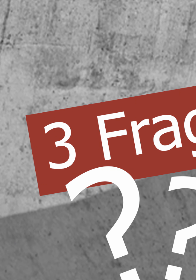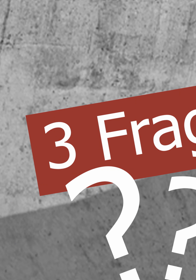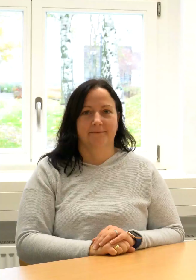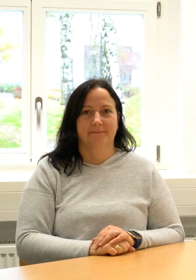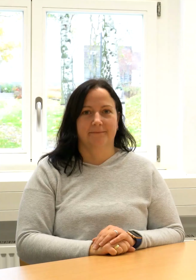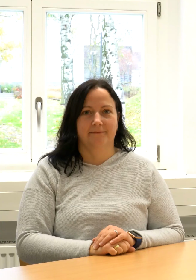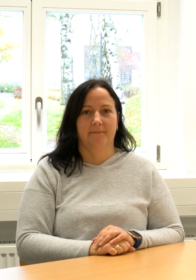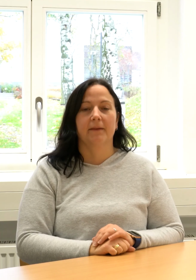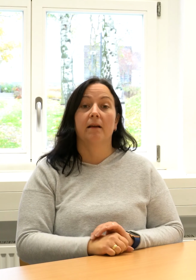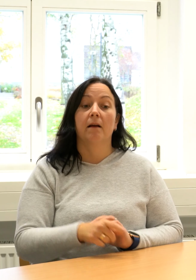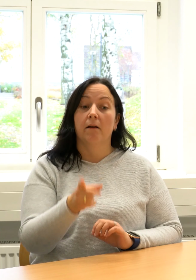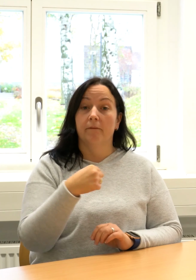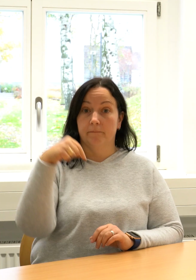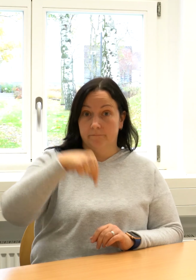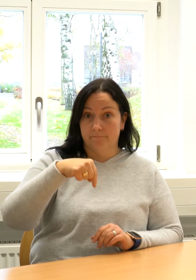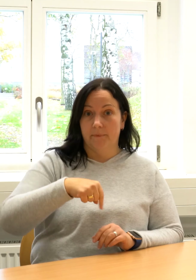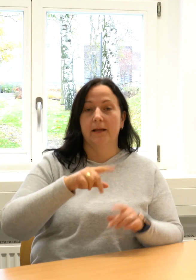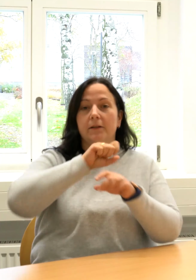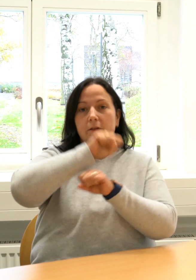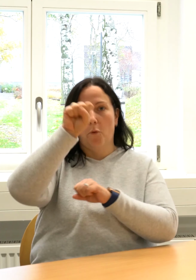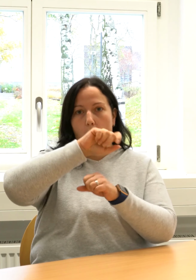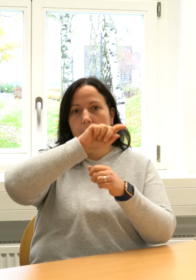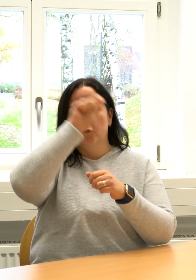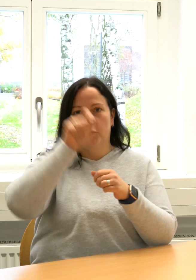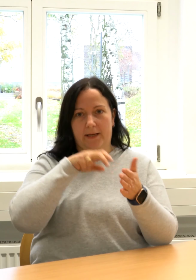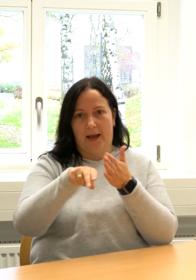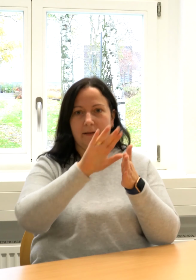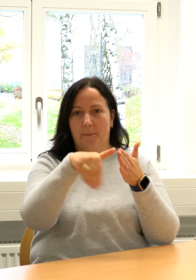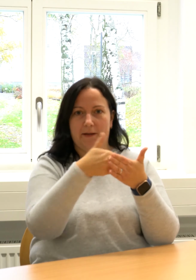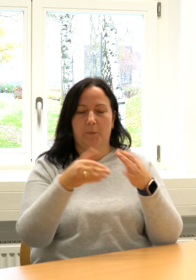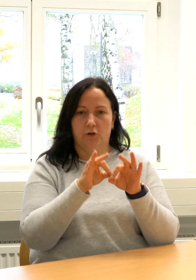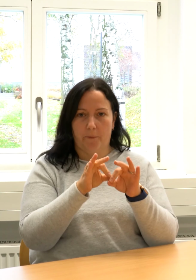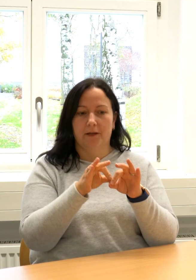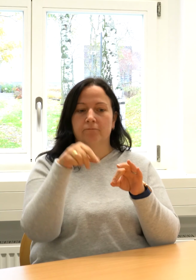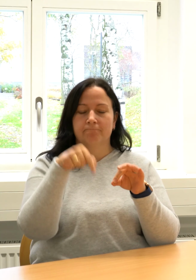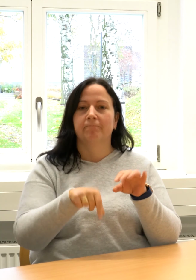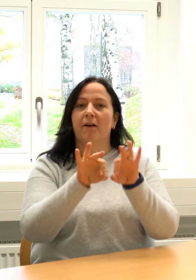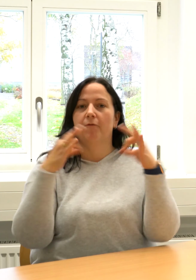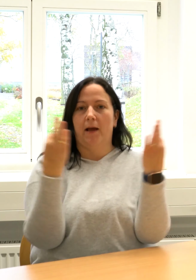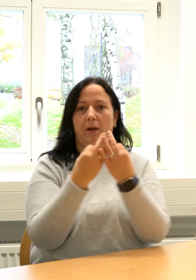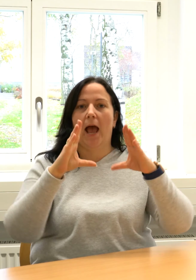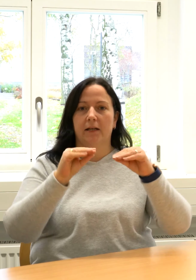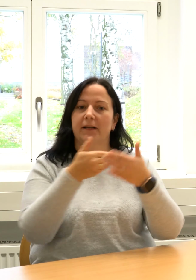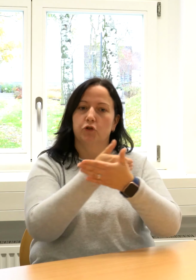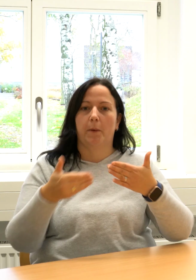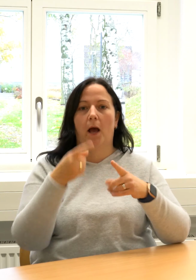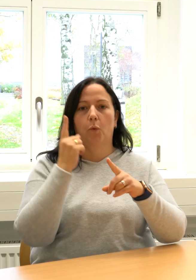Wir sind heute beim Diplomstudiengang Gebärdensprachdolmetschen an der Fakultät Angewandte Sprachen und Interkulturelle